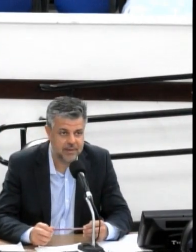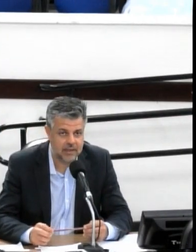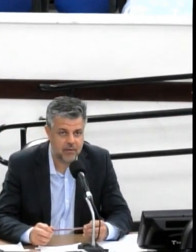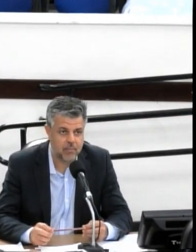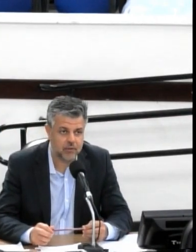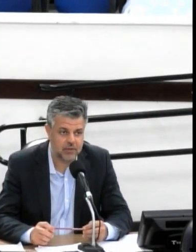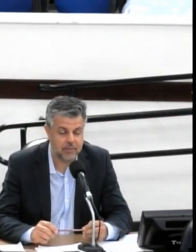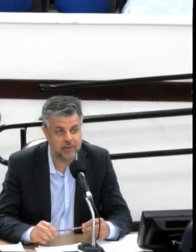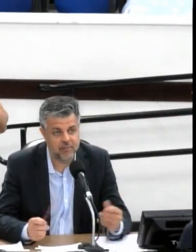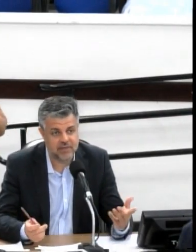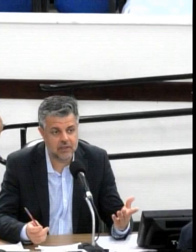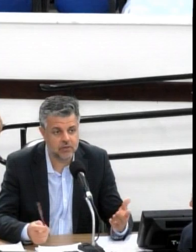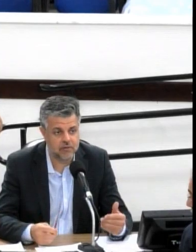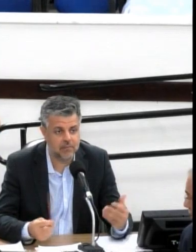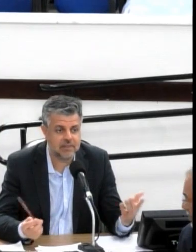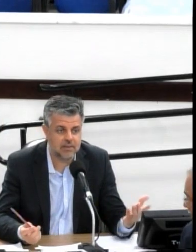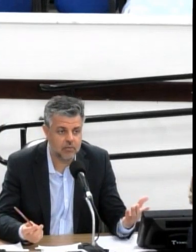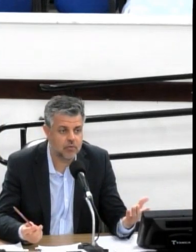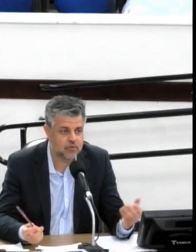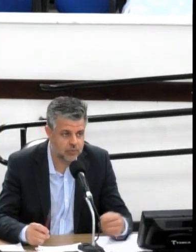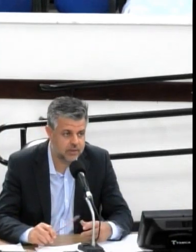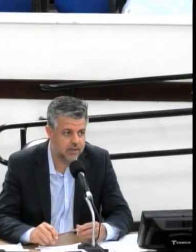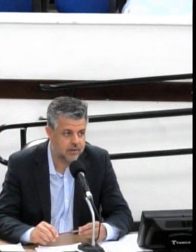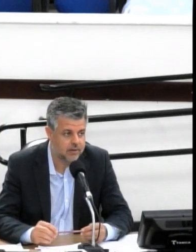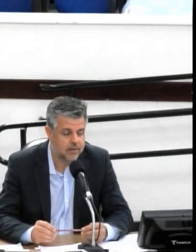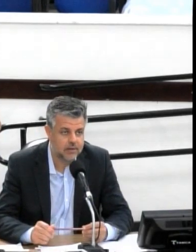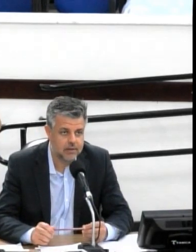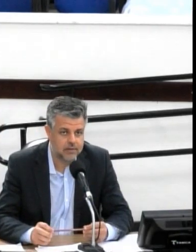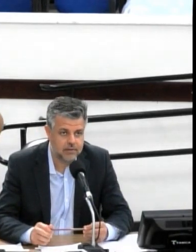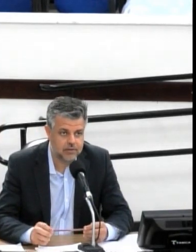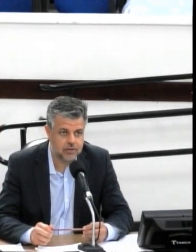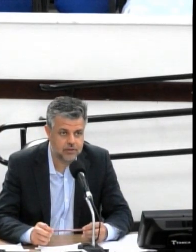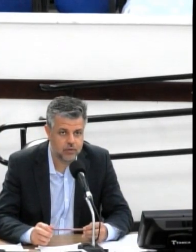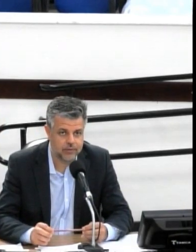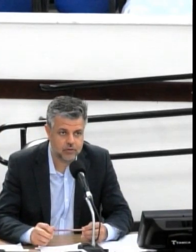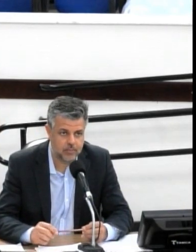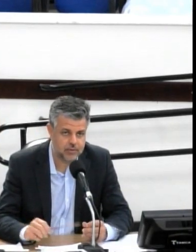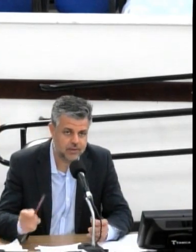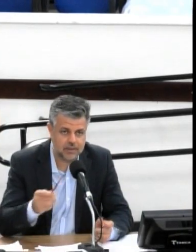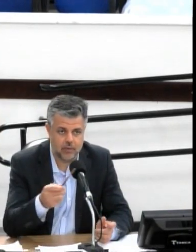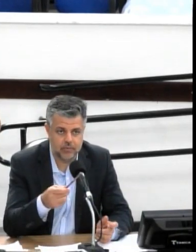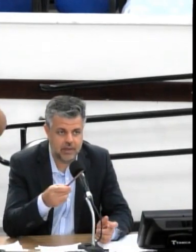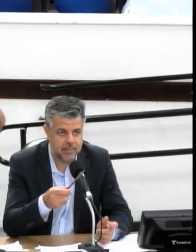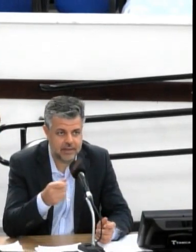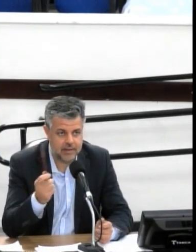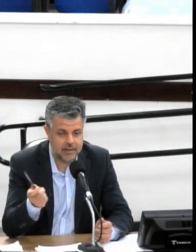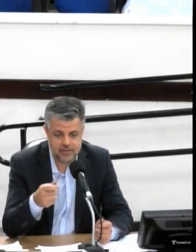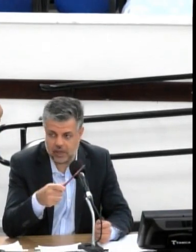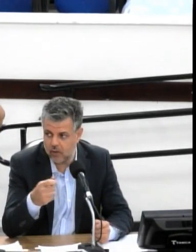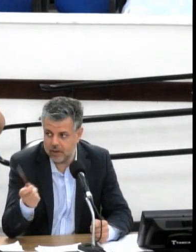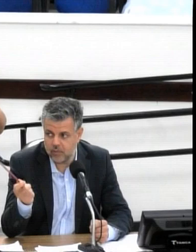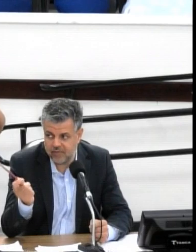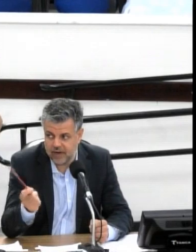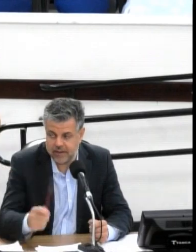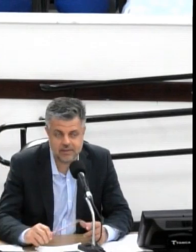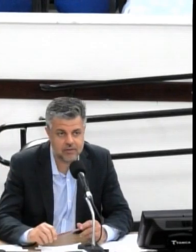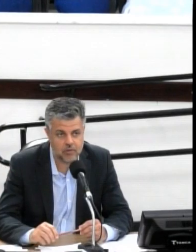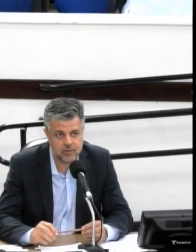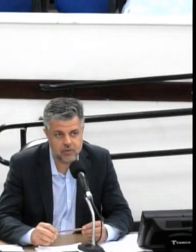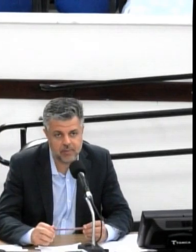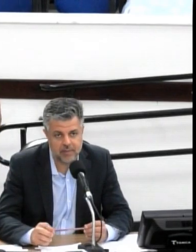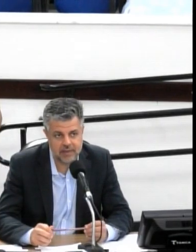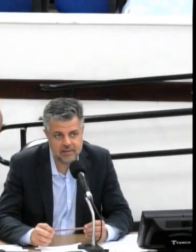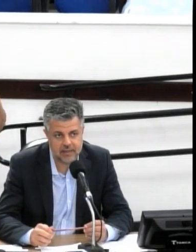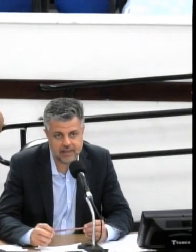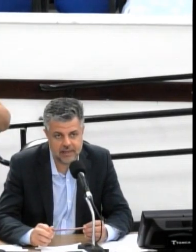participar também, é uma oportunidade. Podemos fazer, inclusive, uma ação conjunta de outras comissões, que é um tema que dialoga com várias das